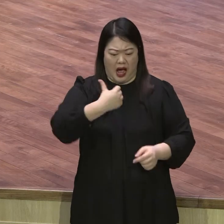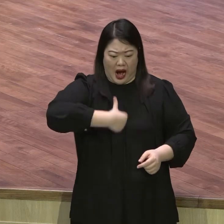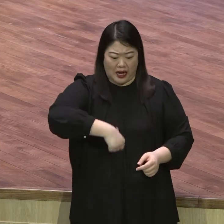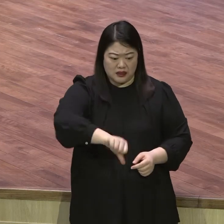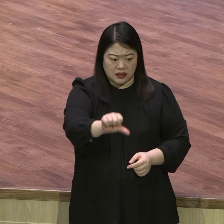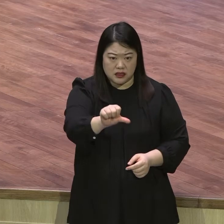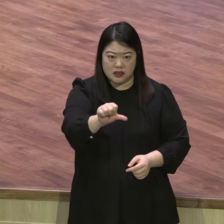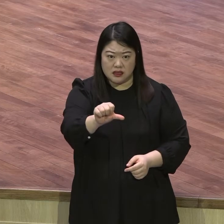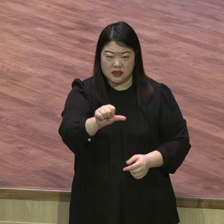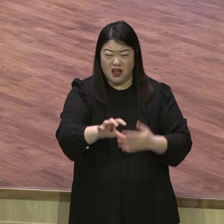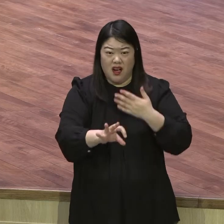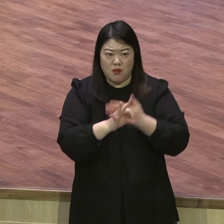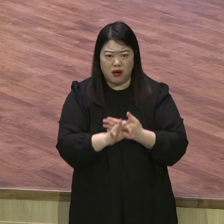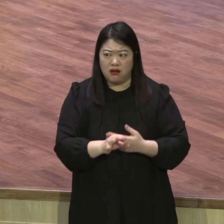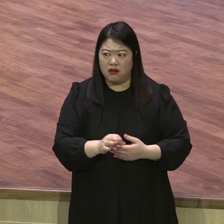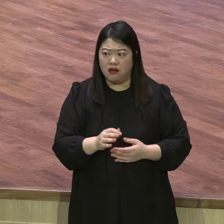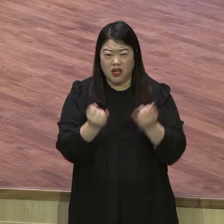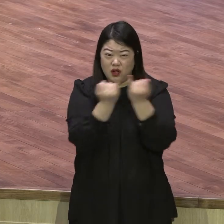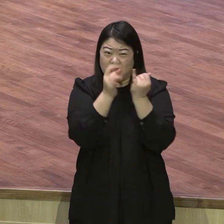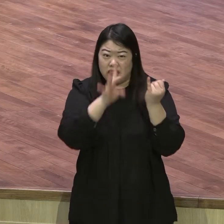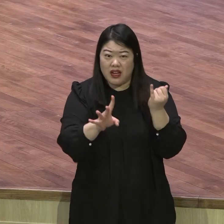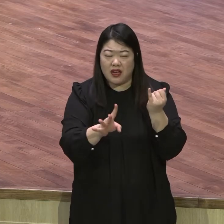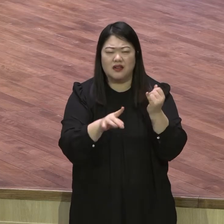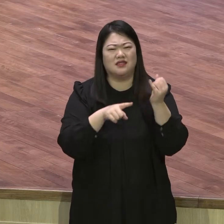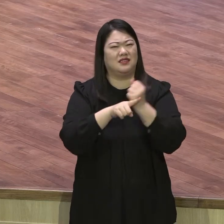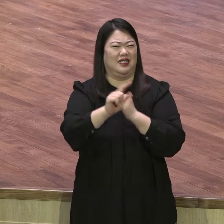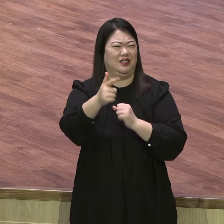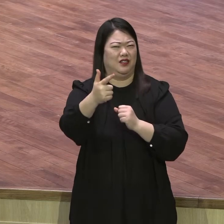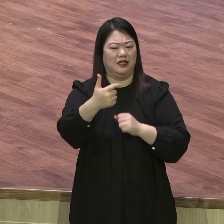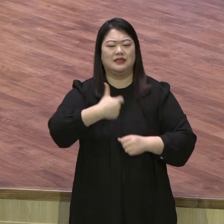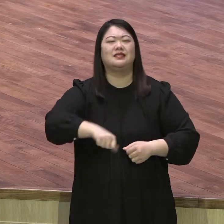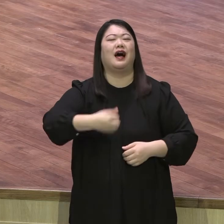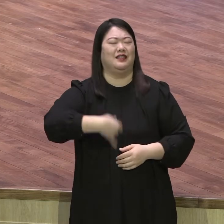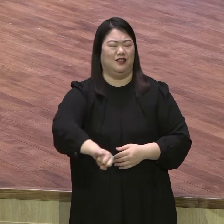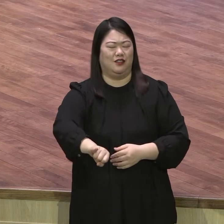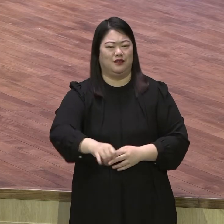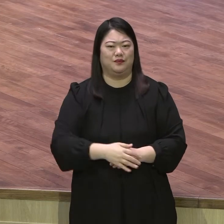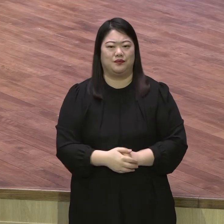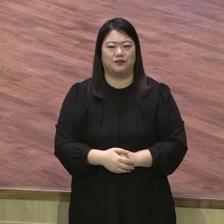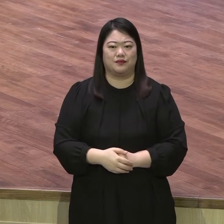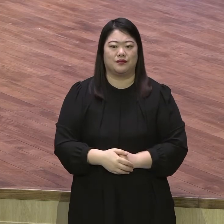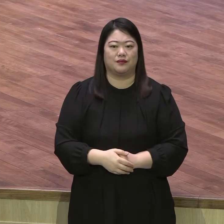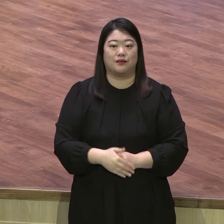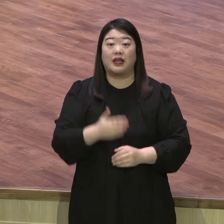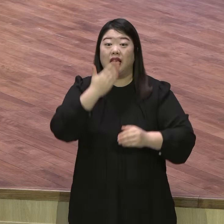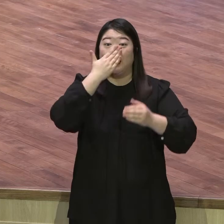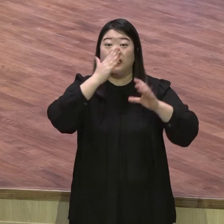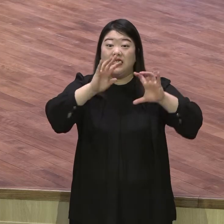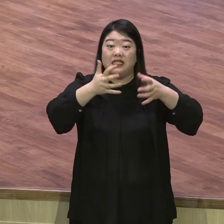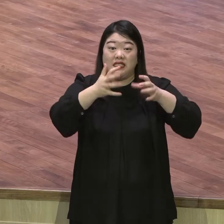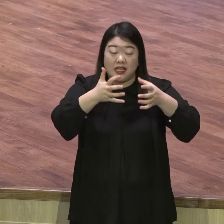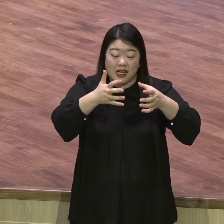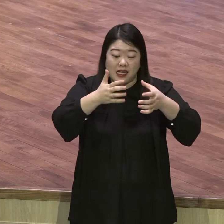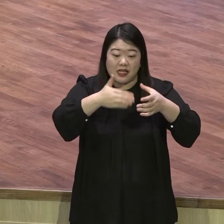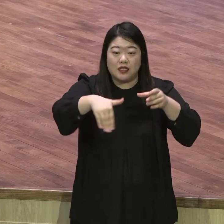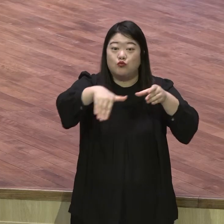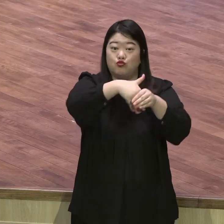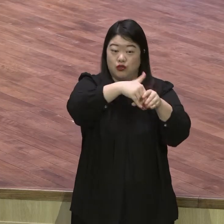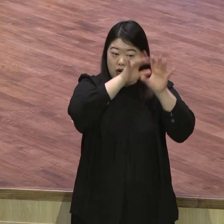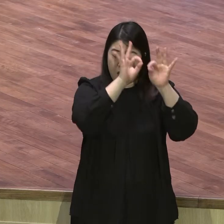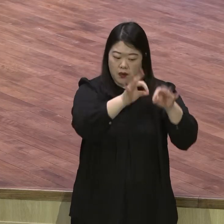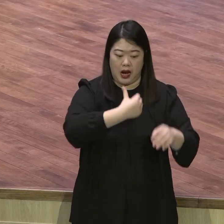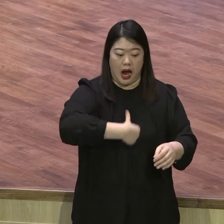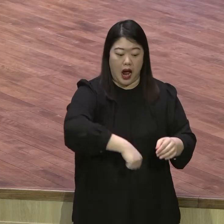단순히 자녀란 말 이상의 뜻을 가지고 있어요. 이 아들이란 이 말은 히브리의 문화권에서는 바로 상속자라는